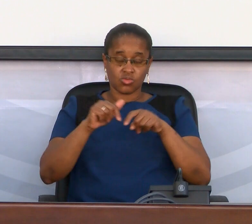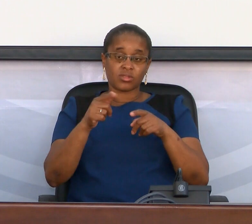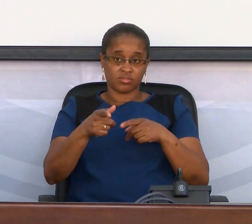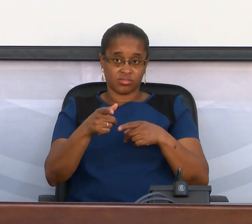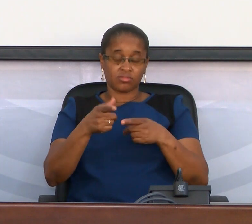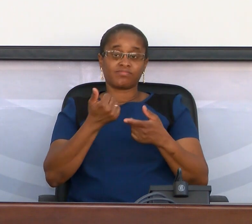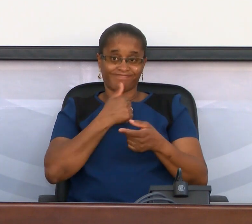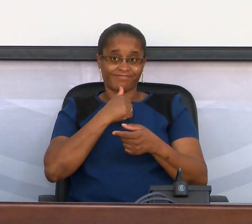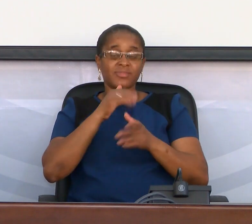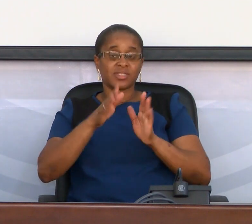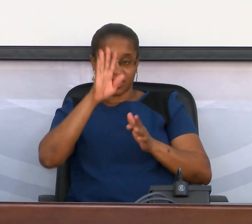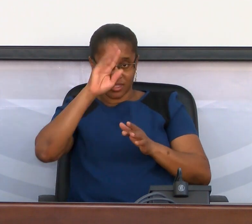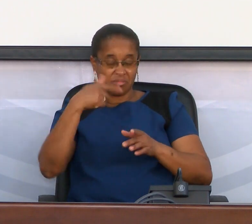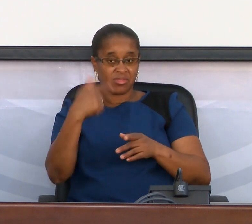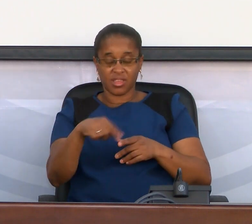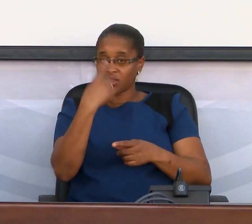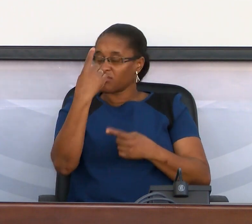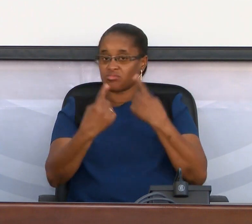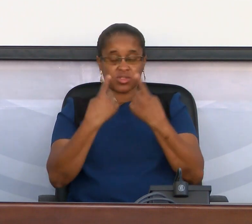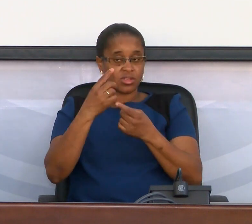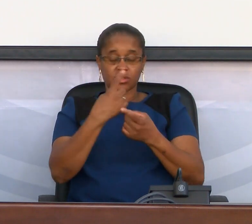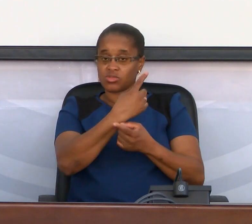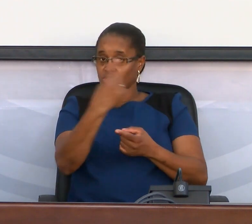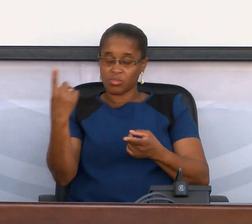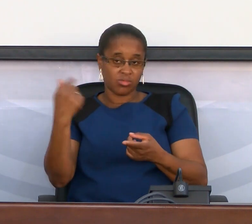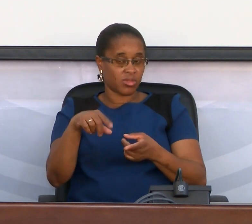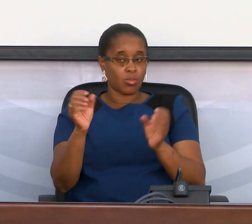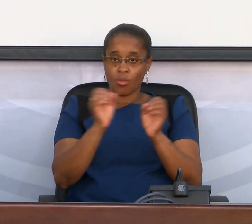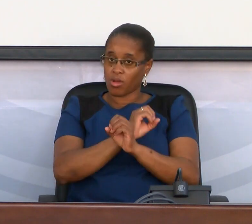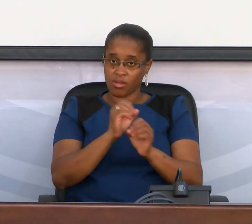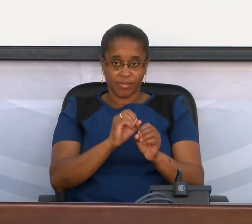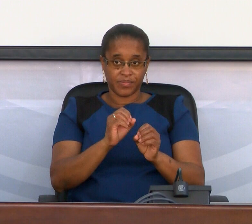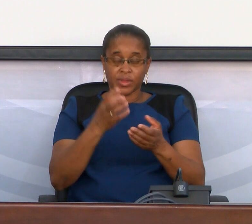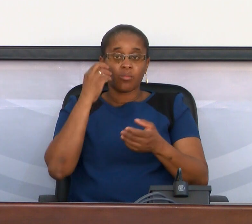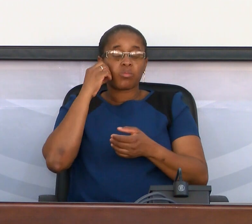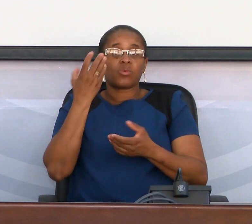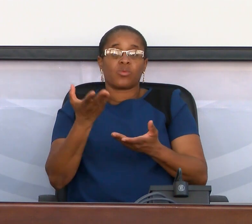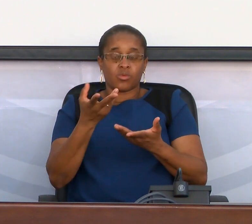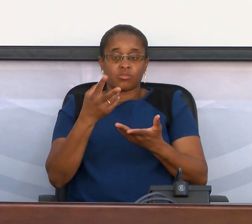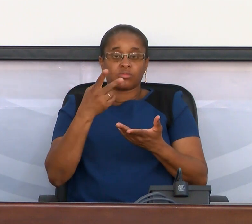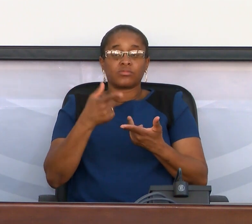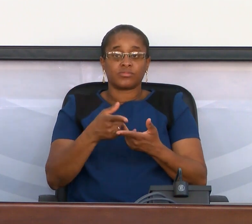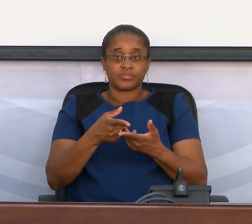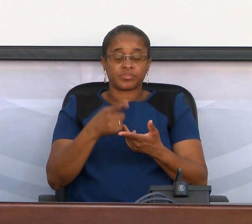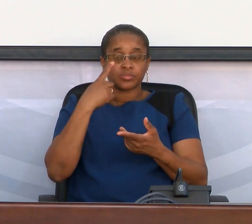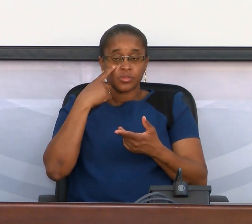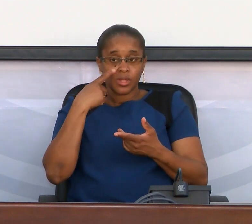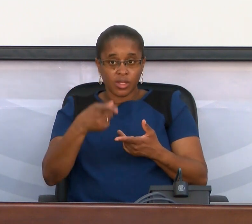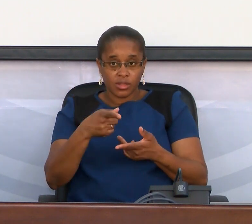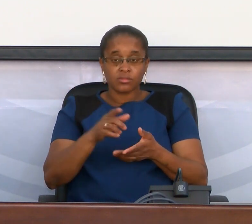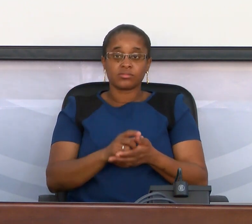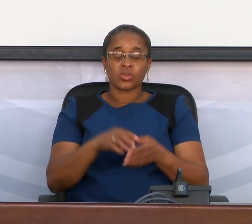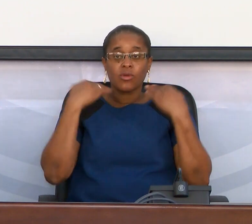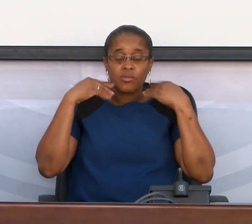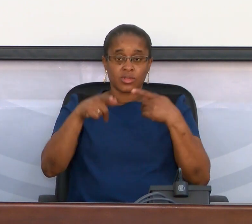que já sabem, não tinha ninguém no isolamento. Com o conhecimento do diagnóstico da senhora